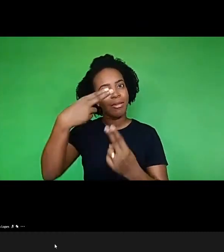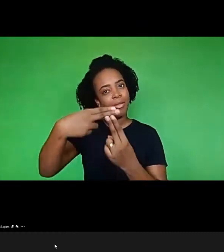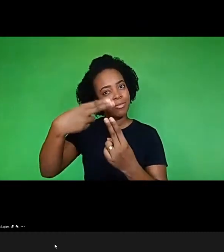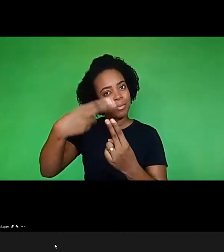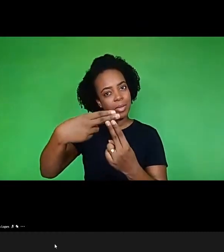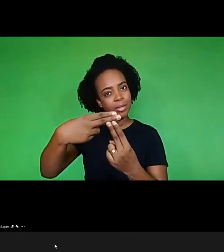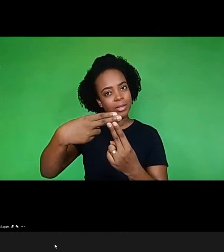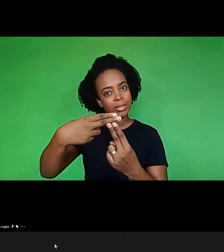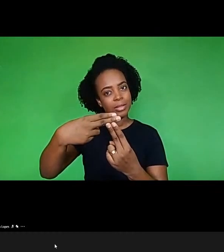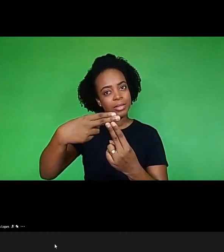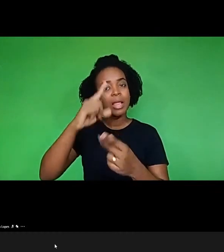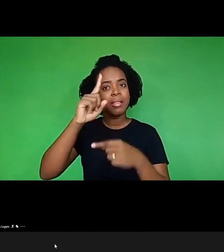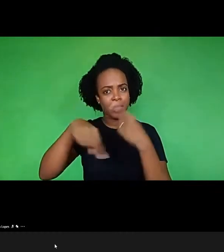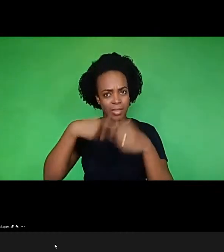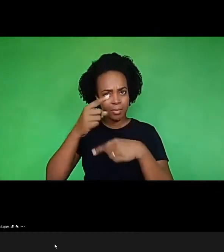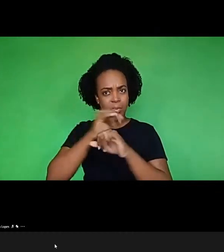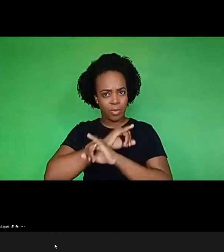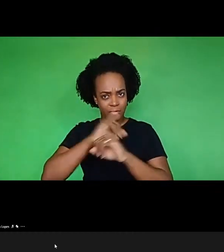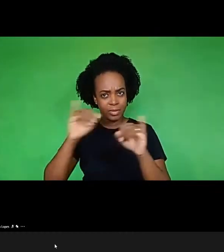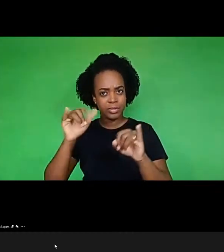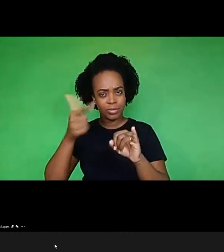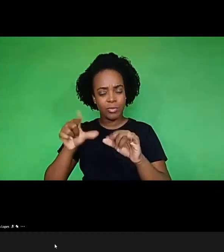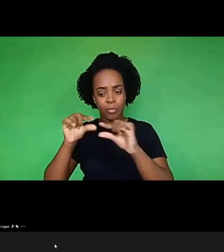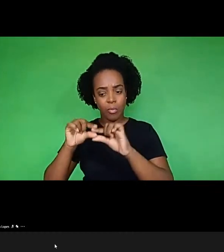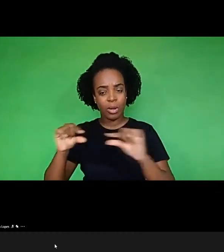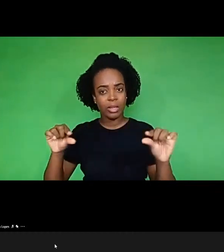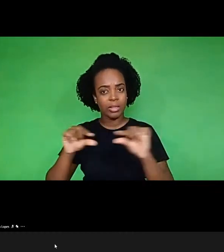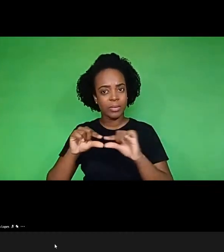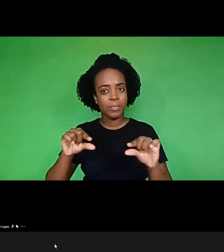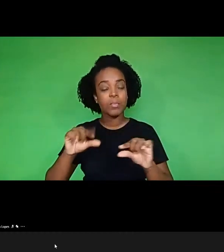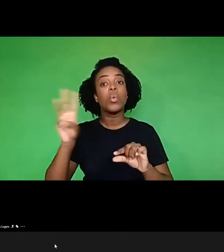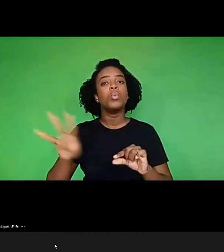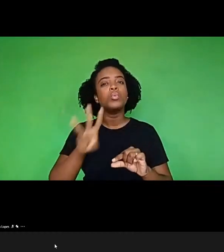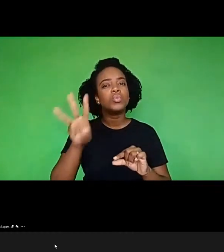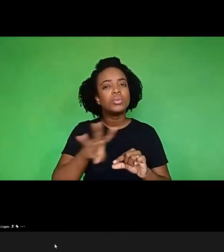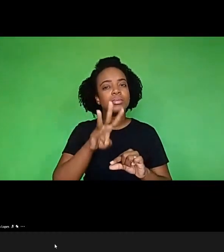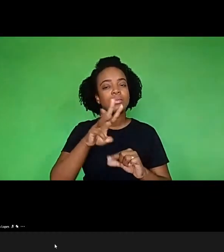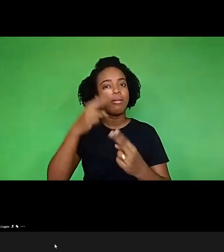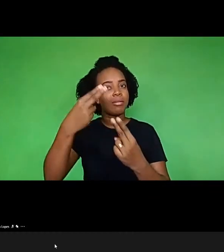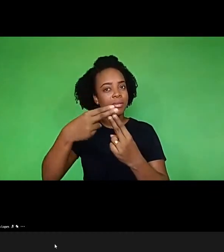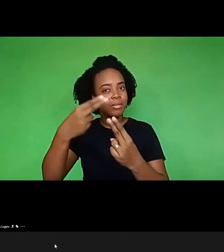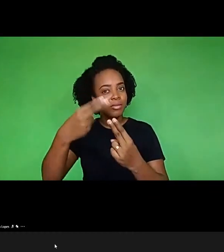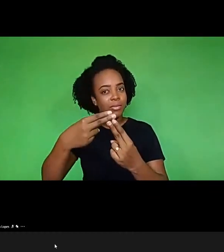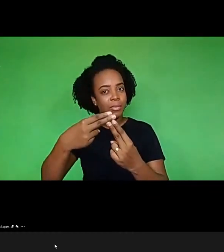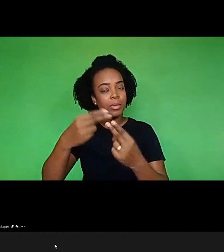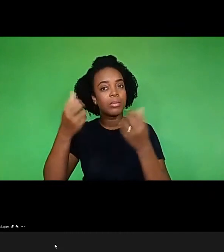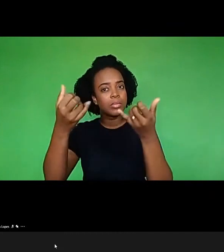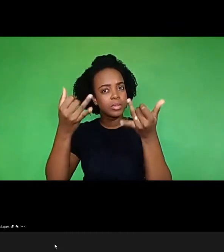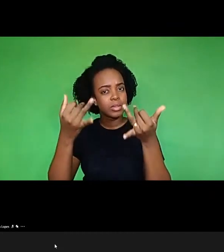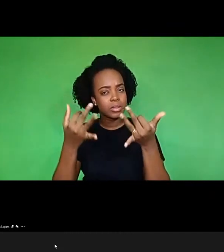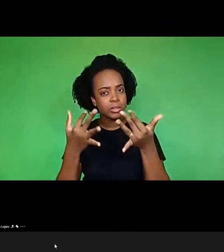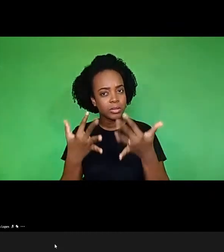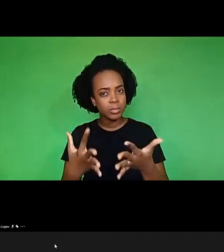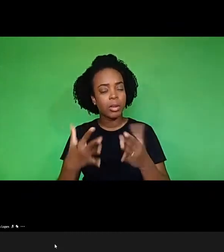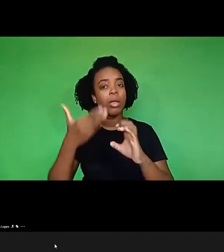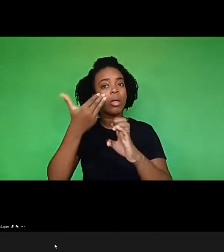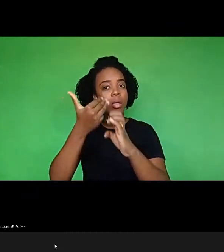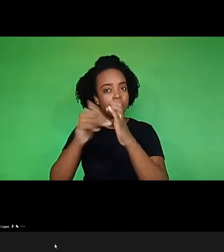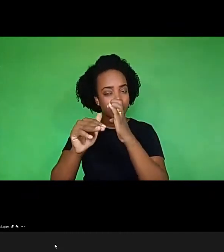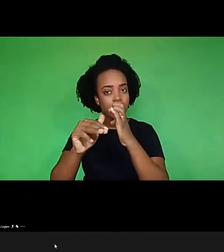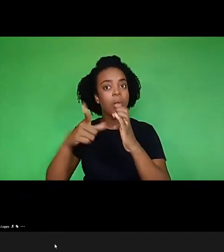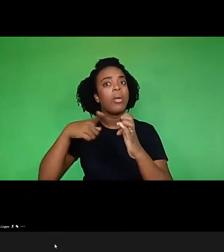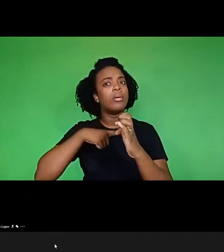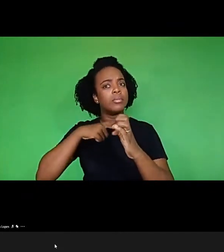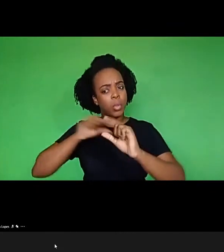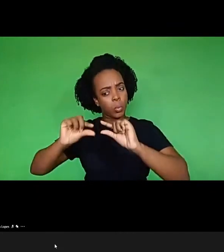retransmite para vocês esse link. No site do IF Baiano, onde está falando do e-mail institucional, tem um link lá. E quando